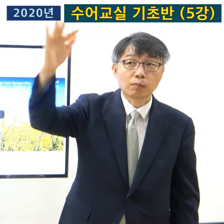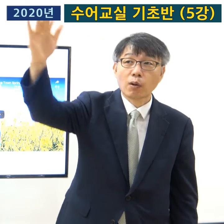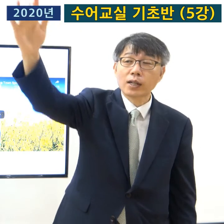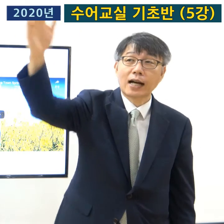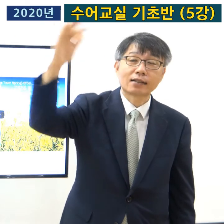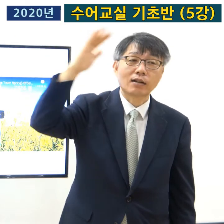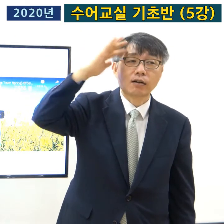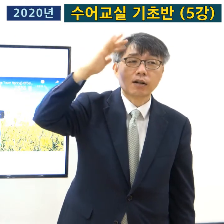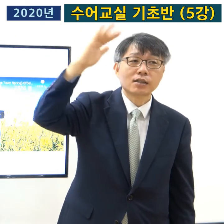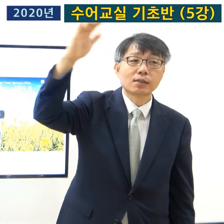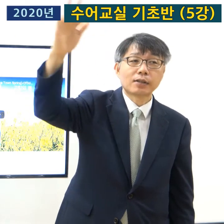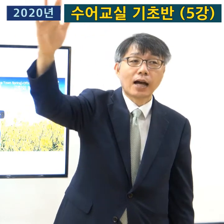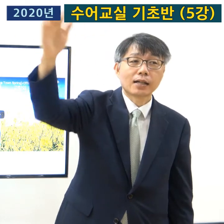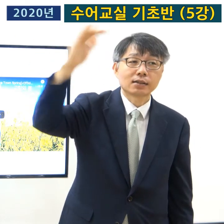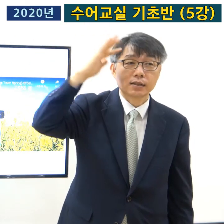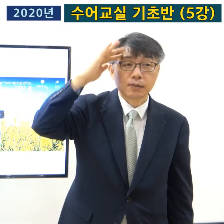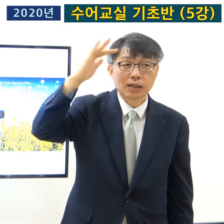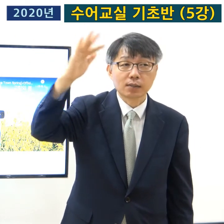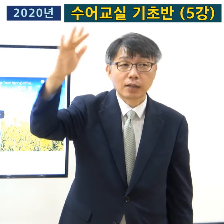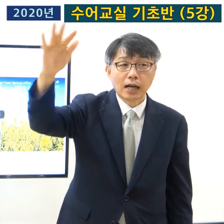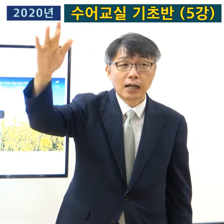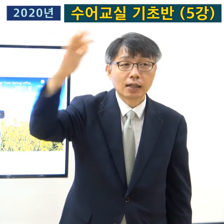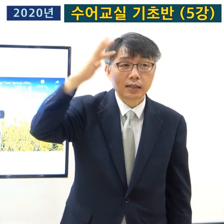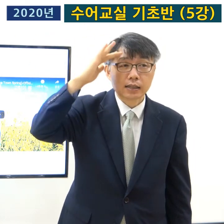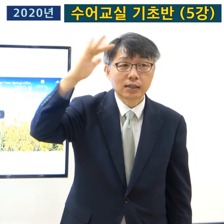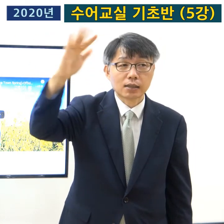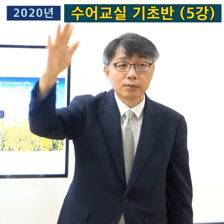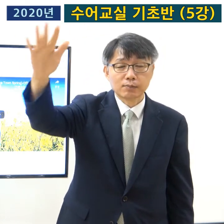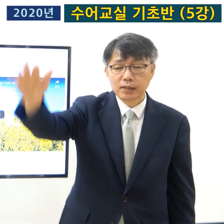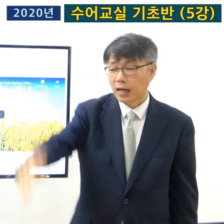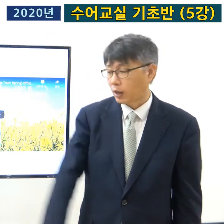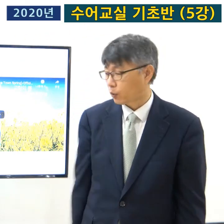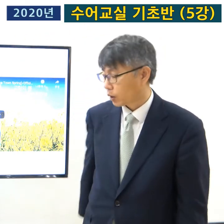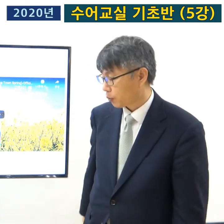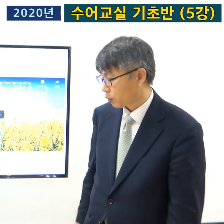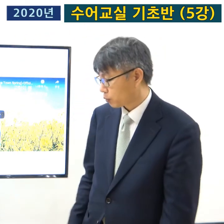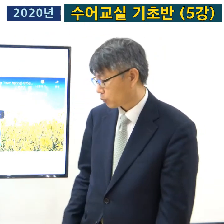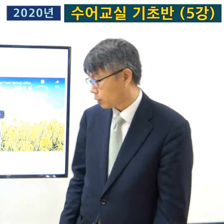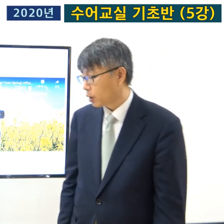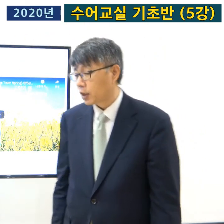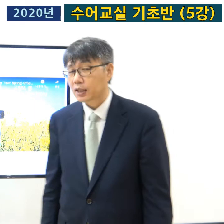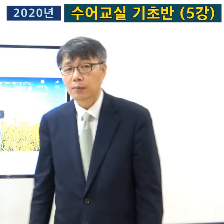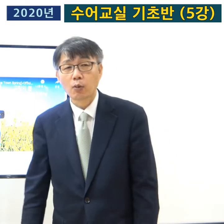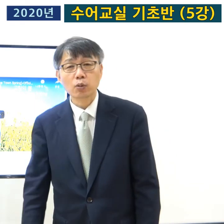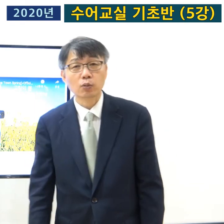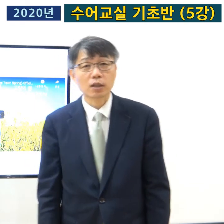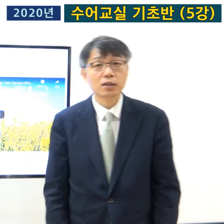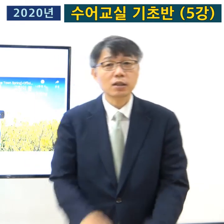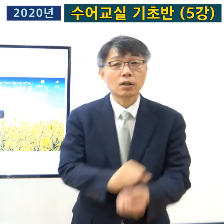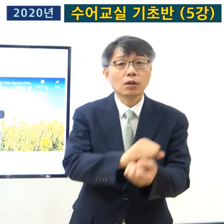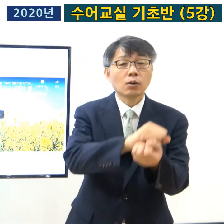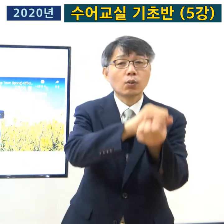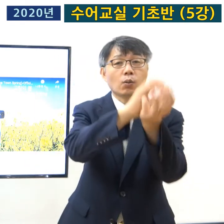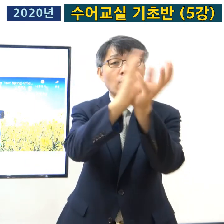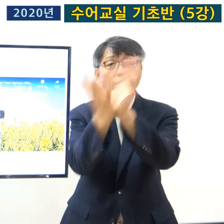멀리 가는 거예요. 그립다 이런 뜻입니다. 그립습니다. 이렇게 표현해 주시면. 그 다음에 꽃동네는